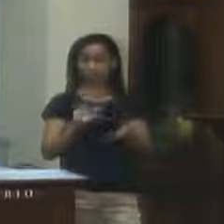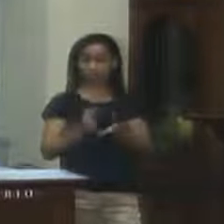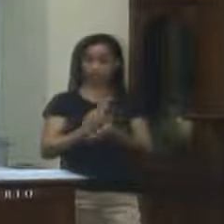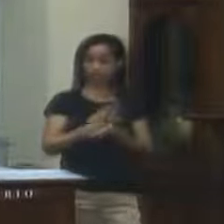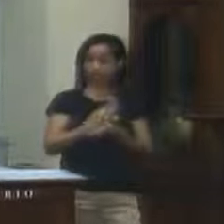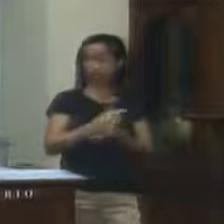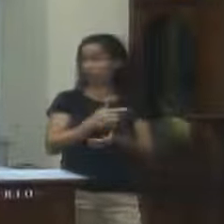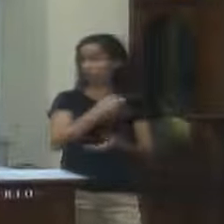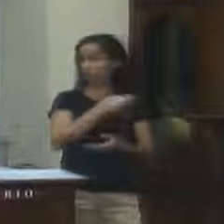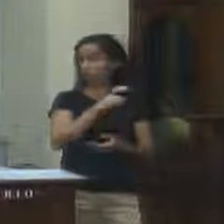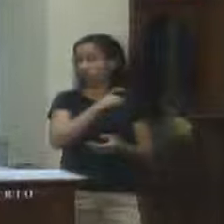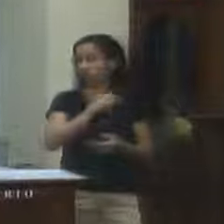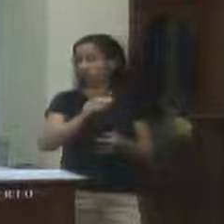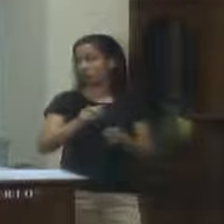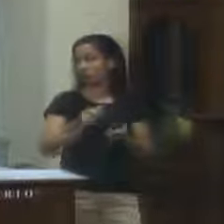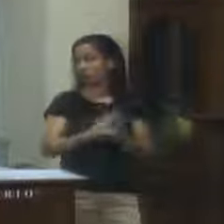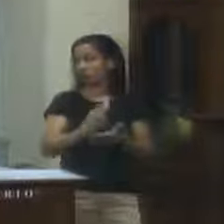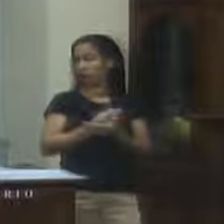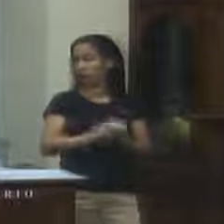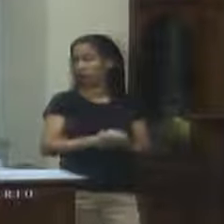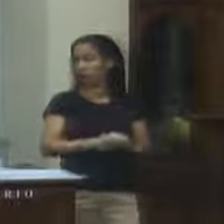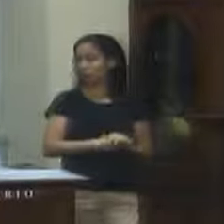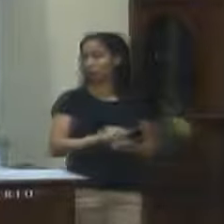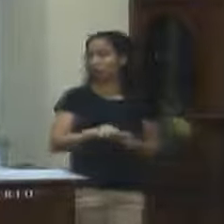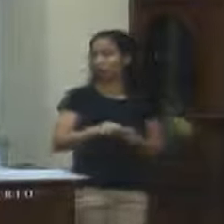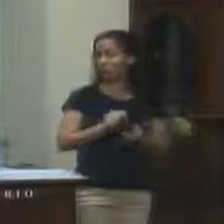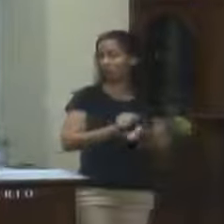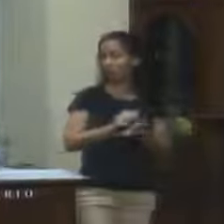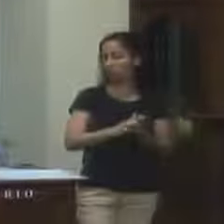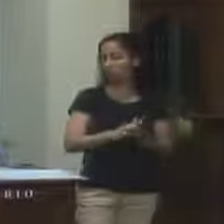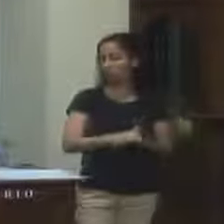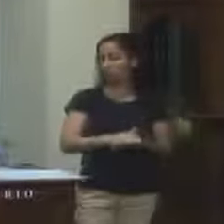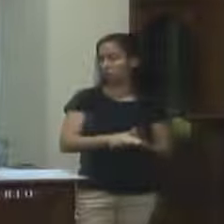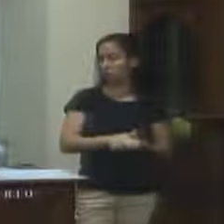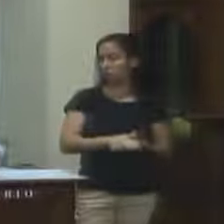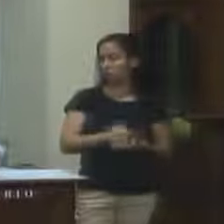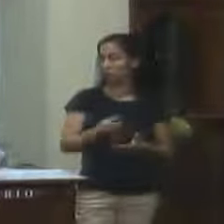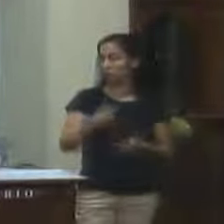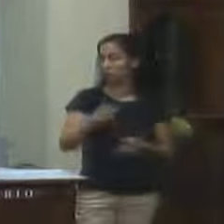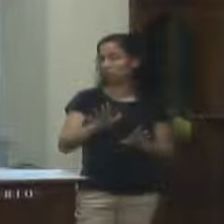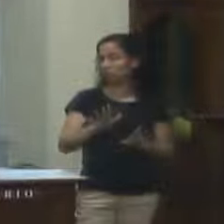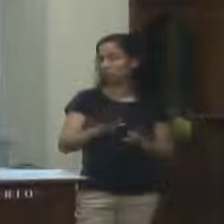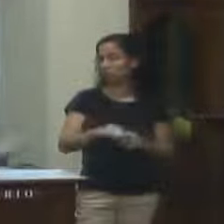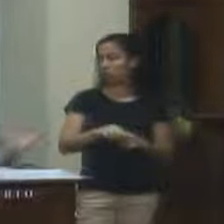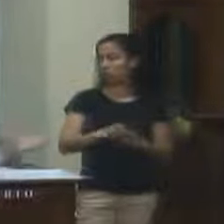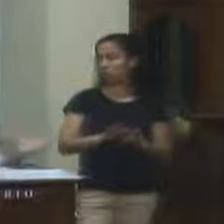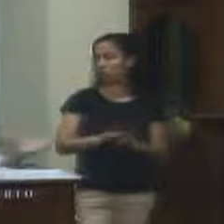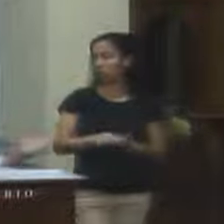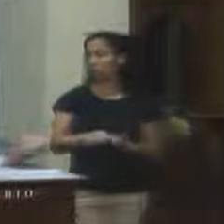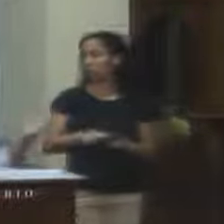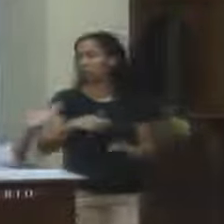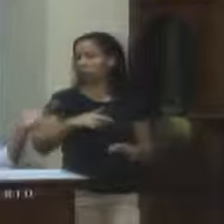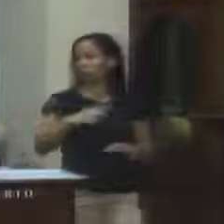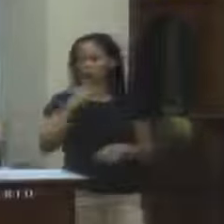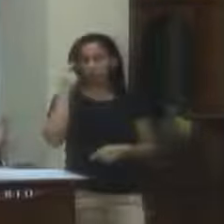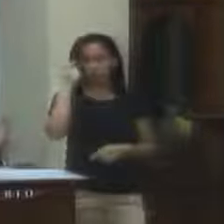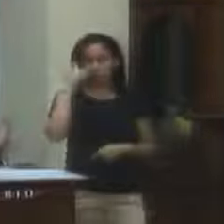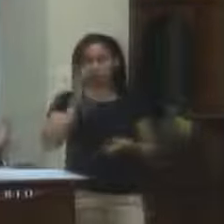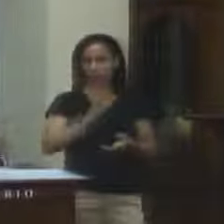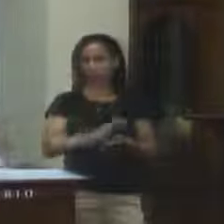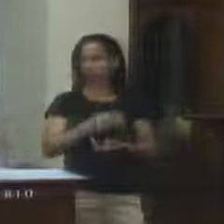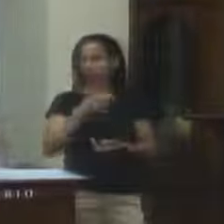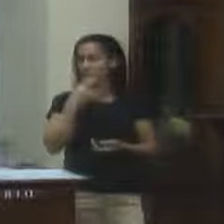escrito 7.500, está errado. A senhora vai ser multada, o valor eu acho que tem, se tivesse